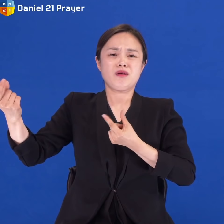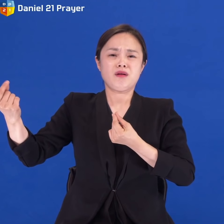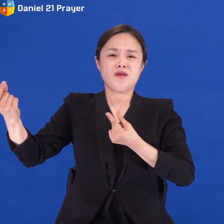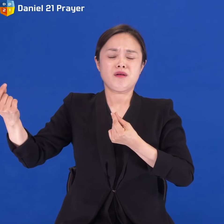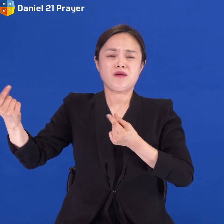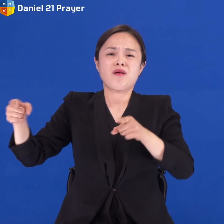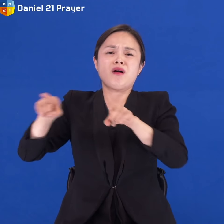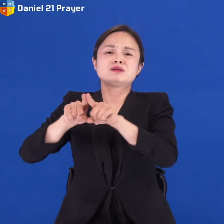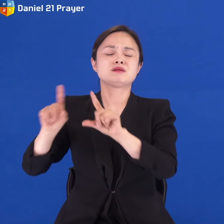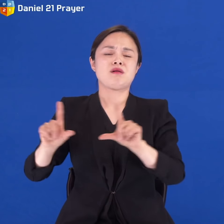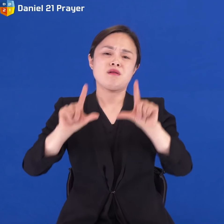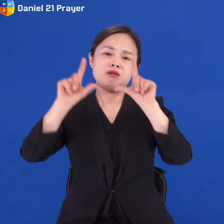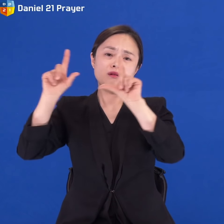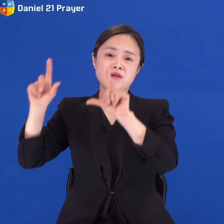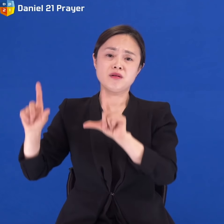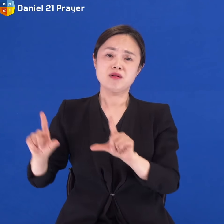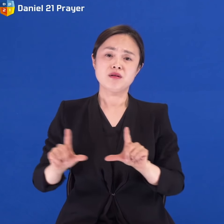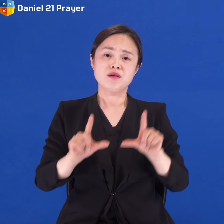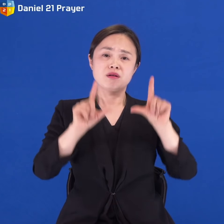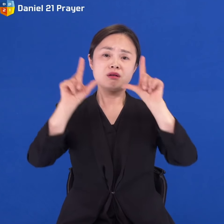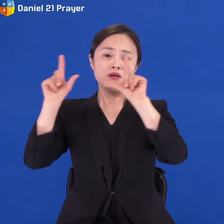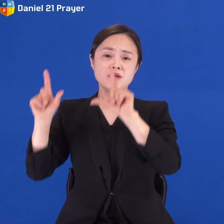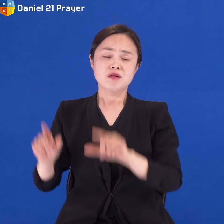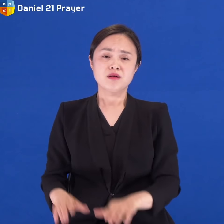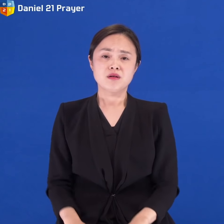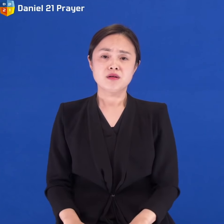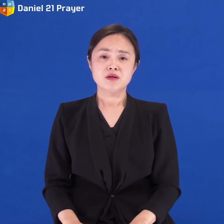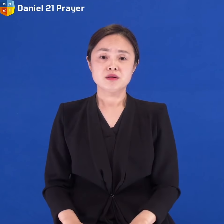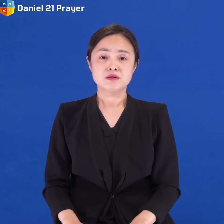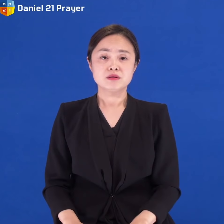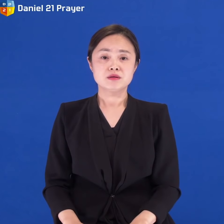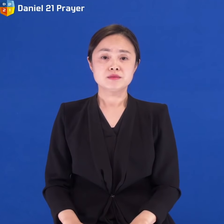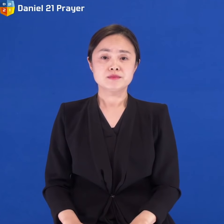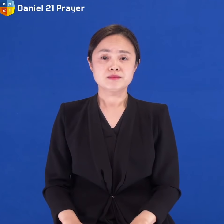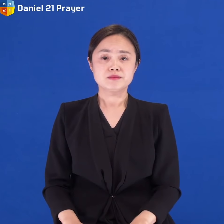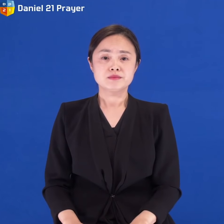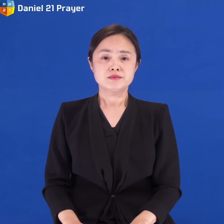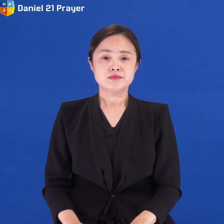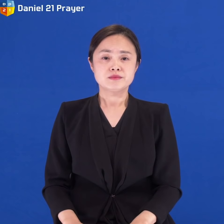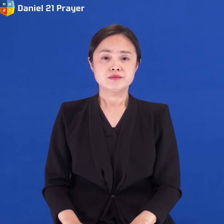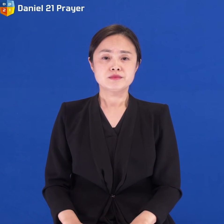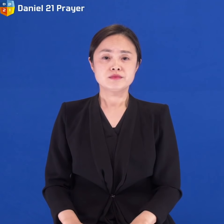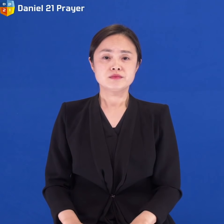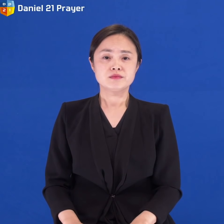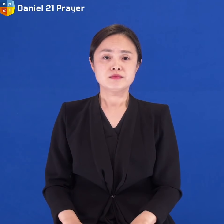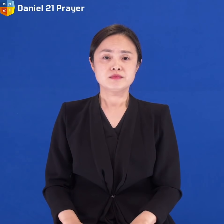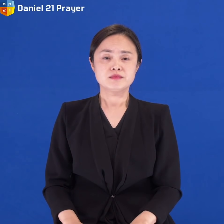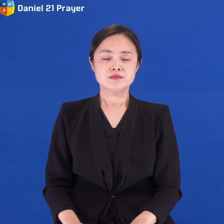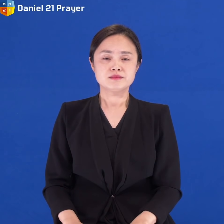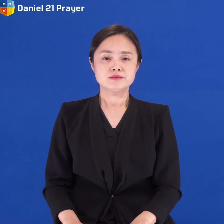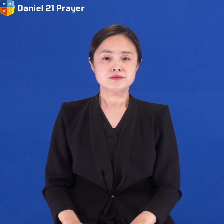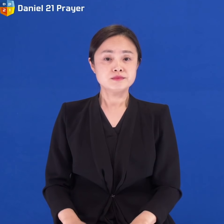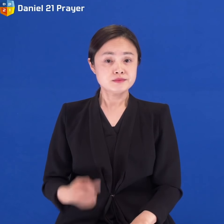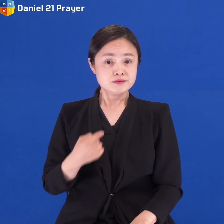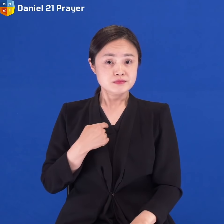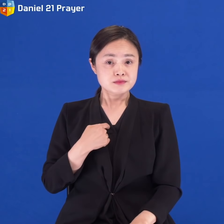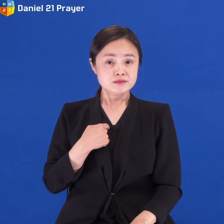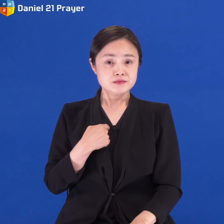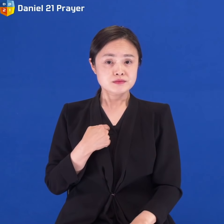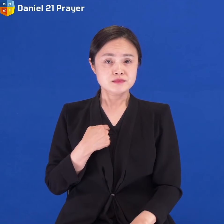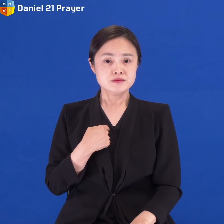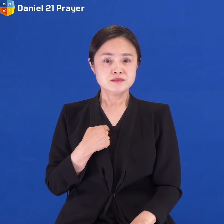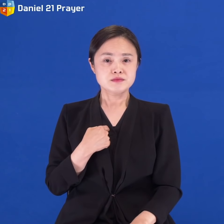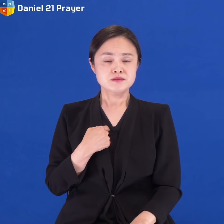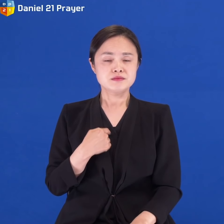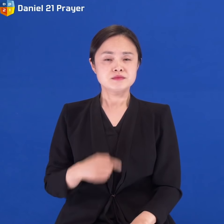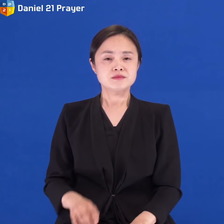그것을 어떻게 제가 정상적인 아가씨가 그렇게 야무지고 그렇게 재능이